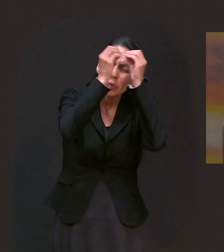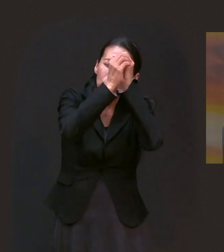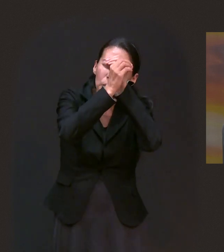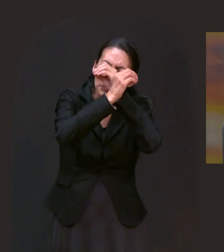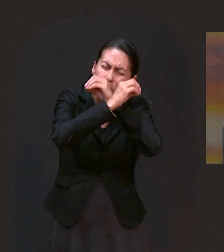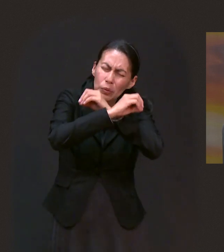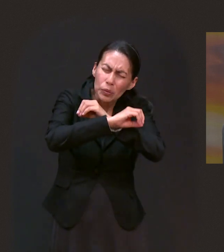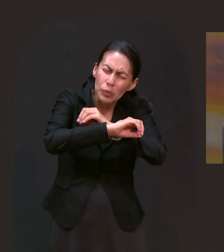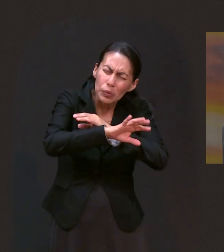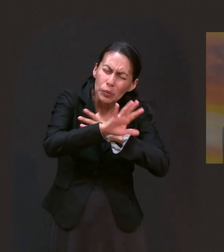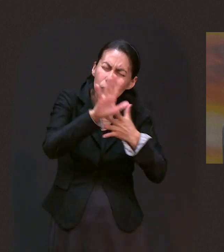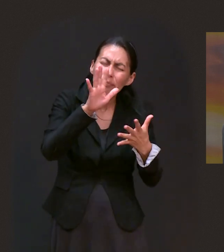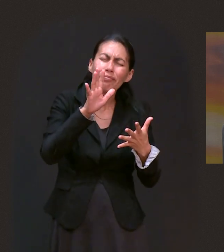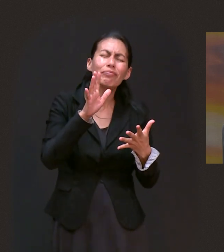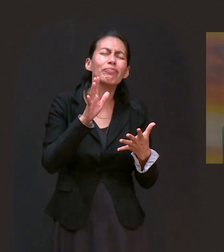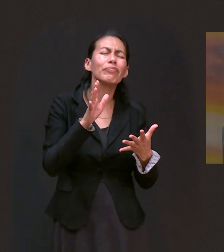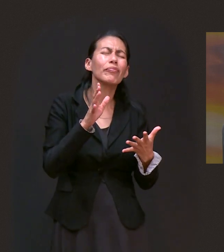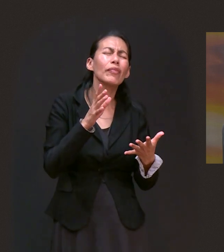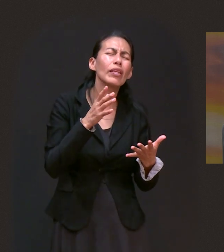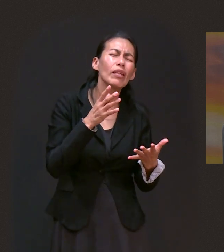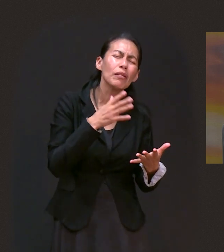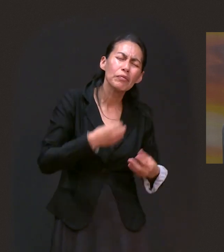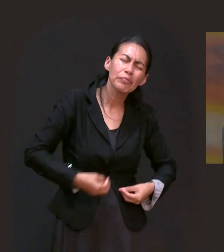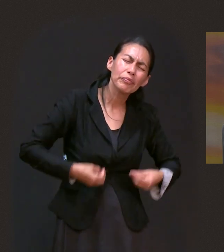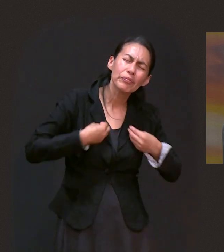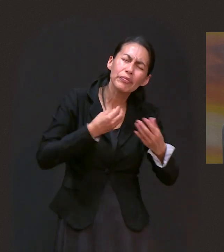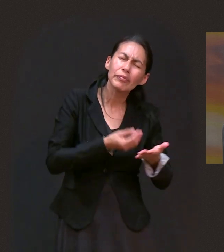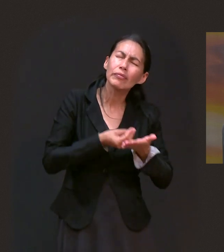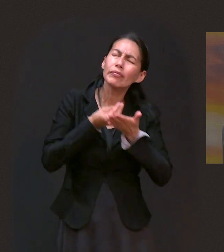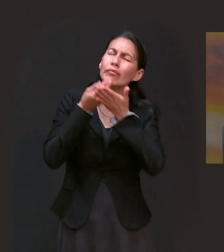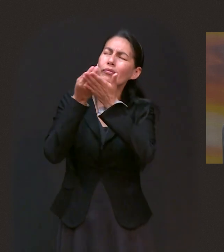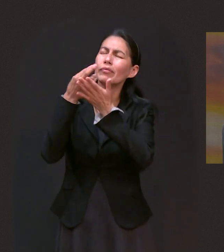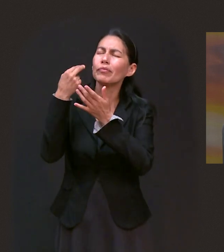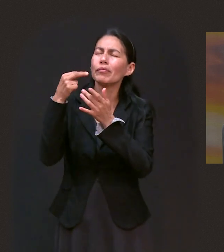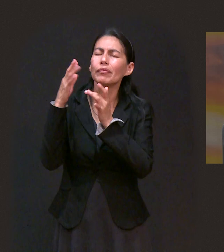así como estamos señor en el nombre de jesús oramos